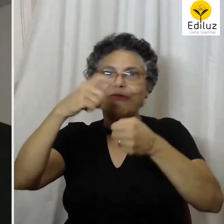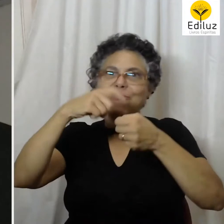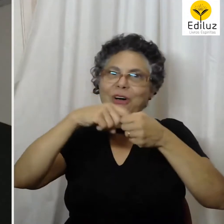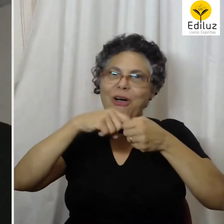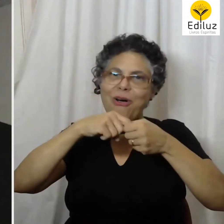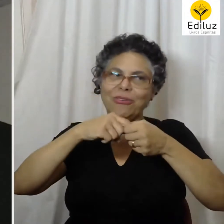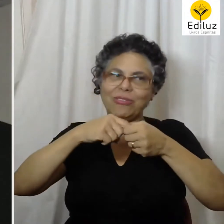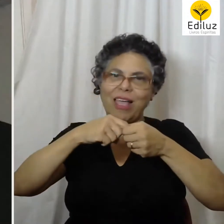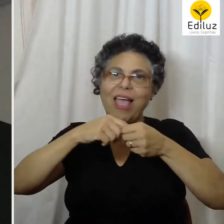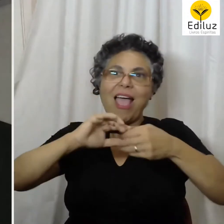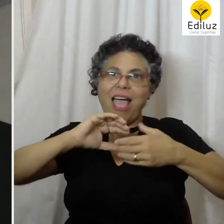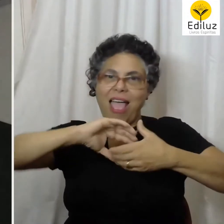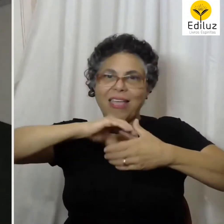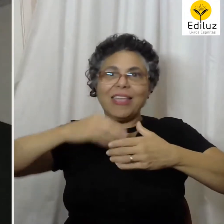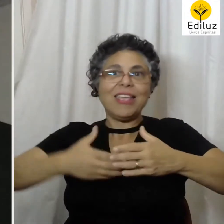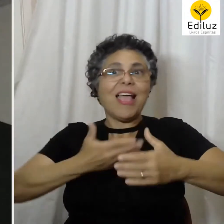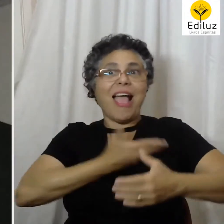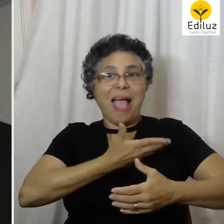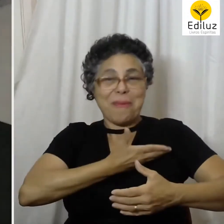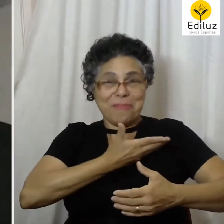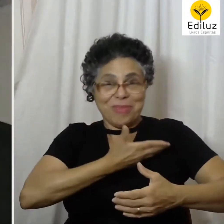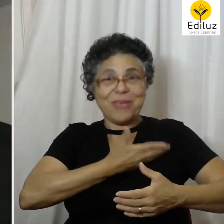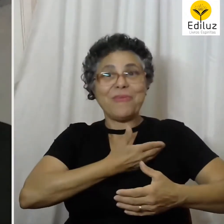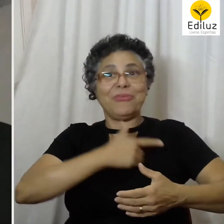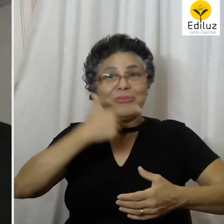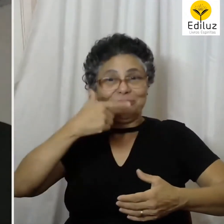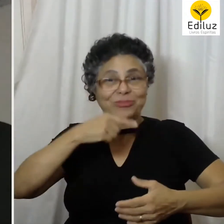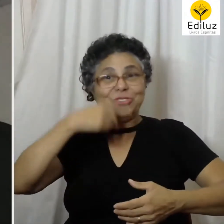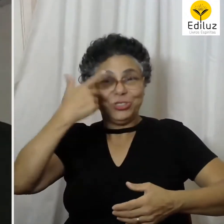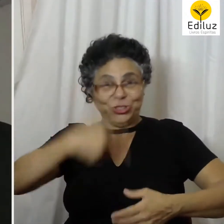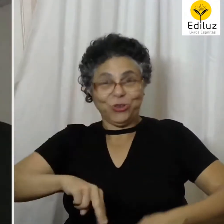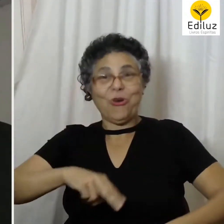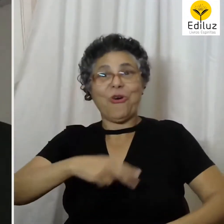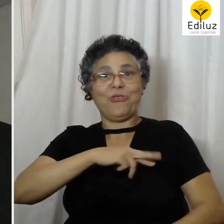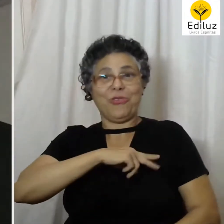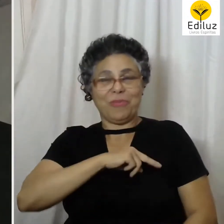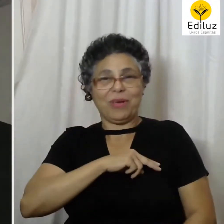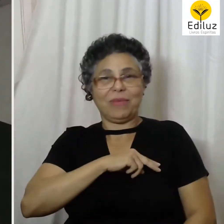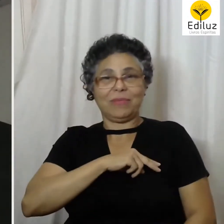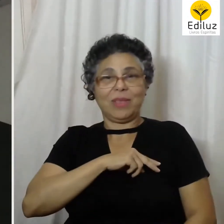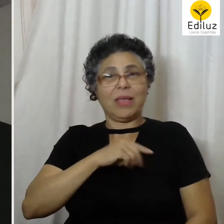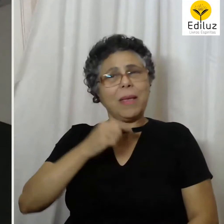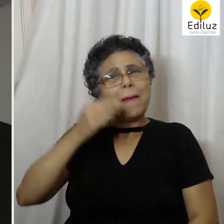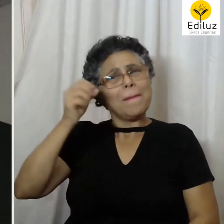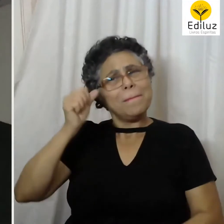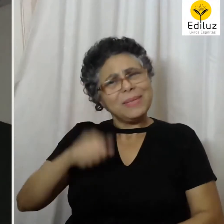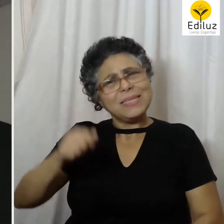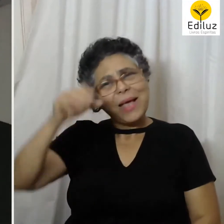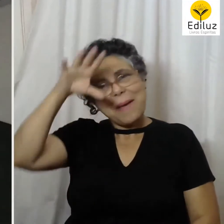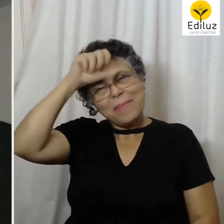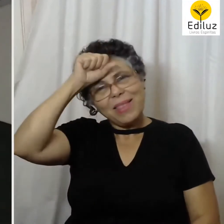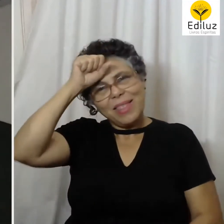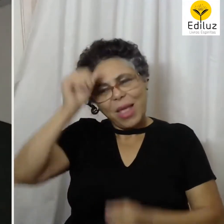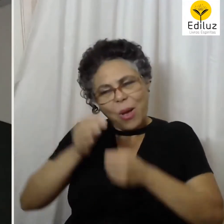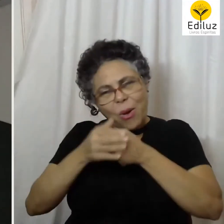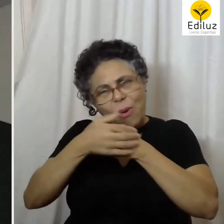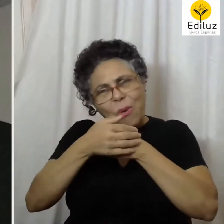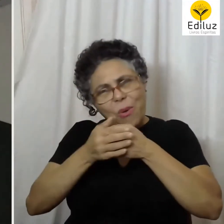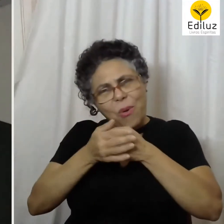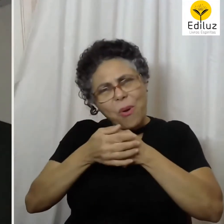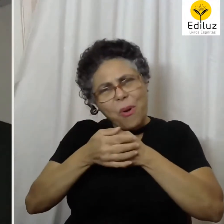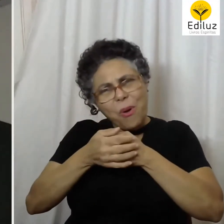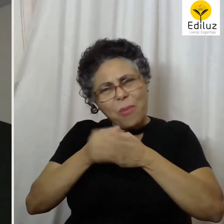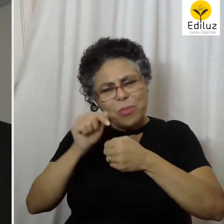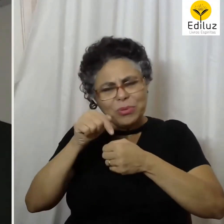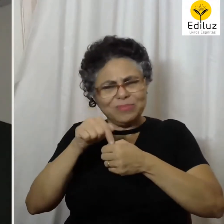de justiça, que é a nossa consciência, lhe prender, que é o corpo físico. E de lá só